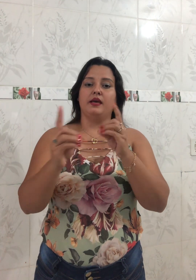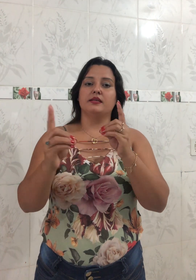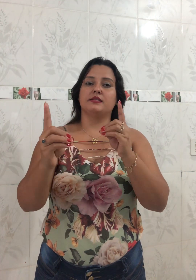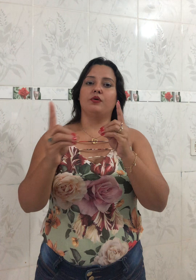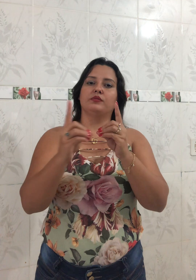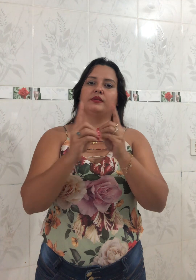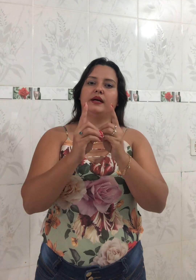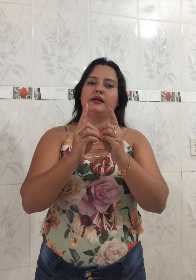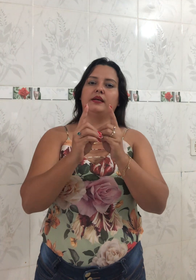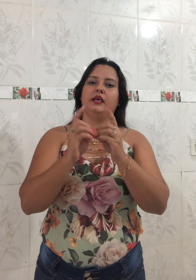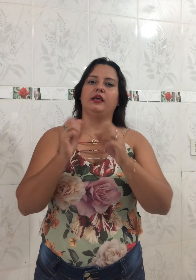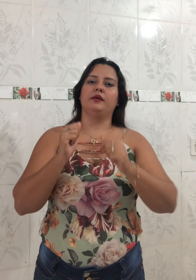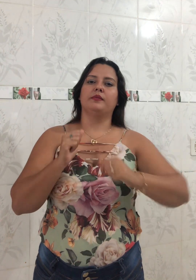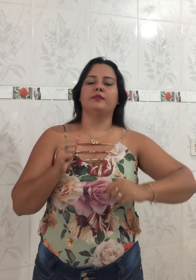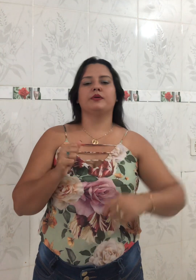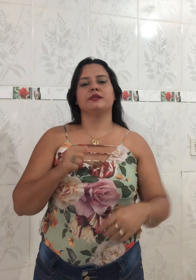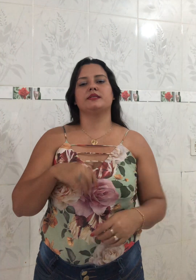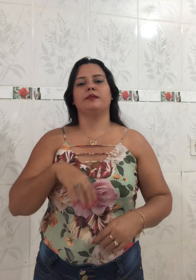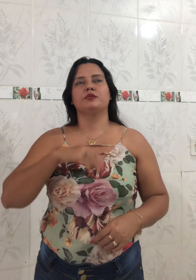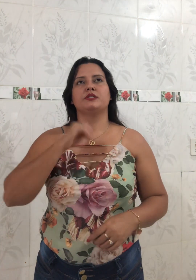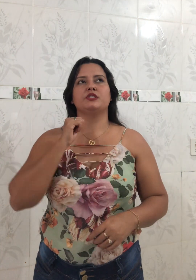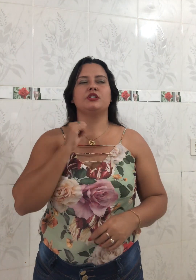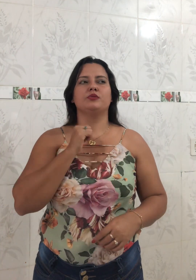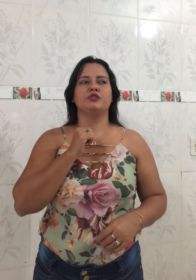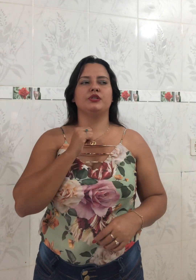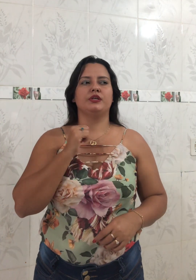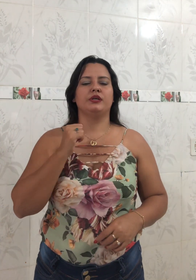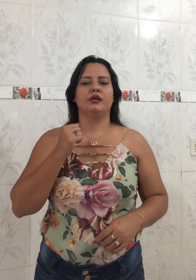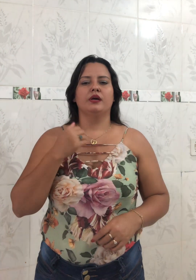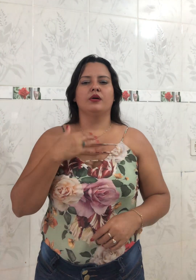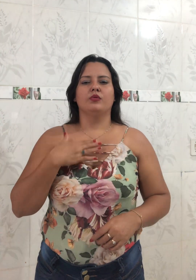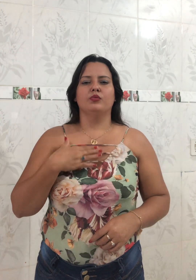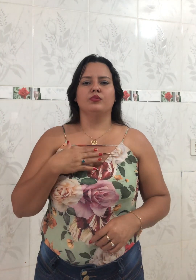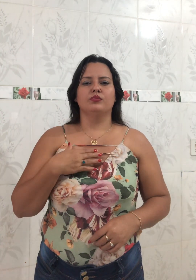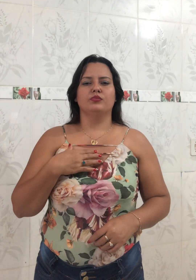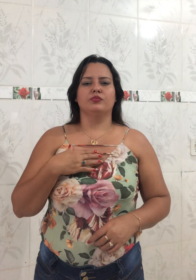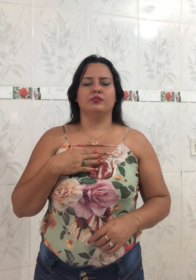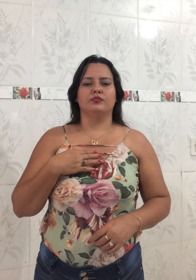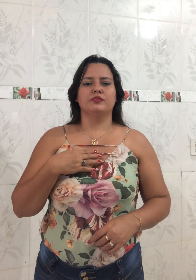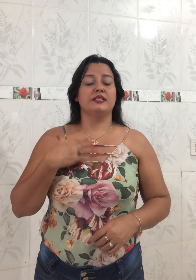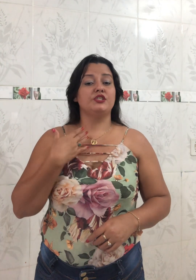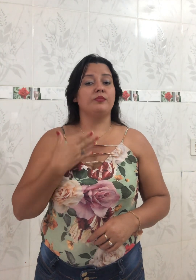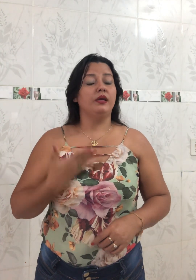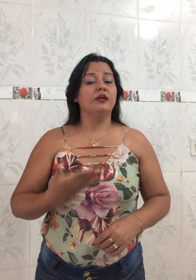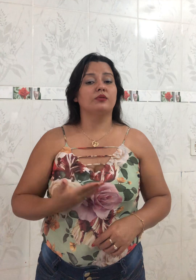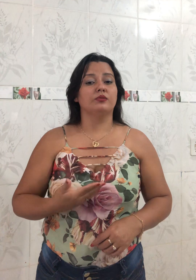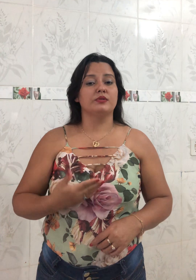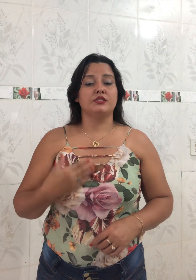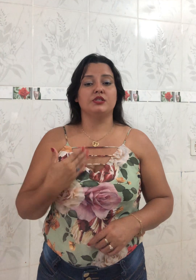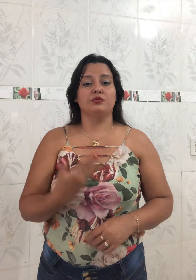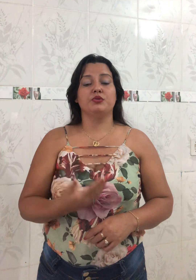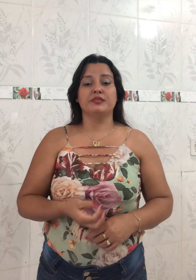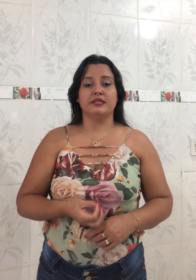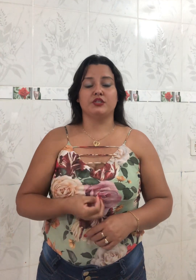esse encontrar aqui, por exemplo, no sentido de um sentimento, no sentido de um